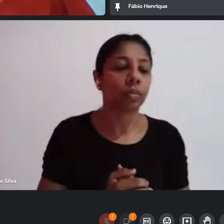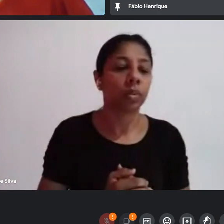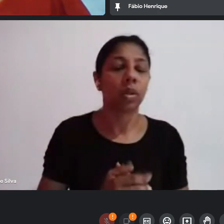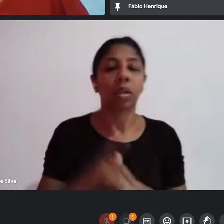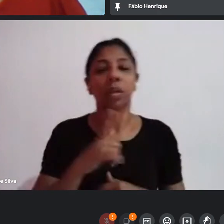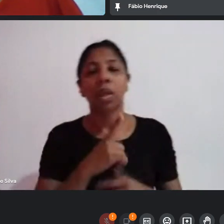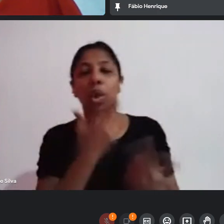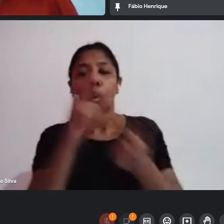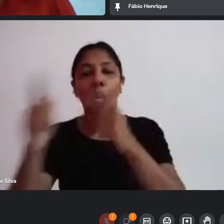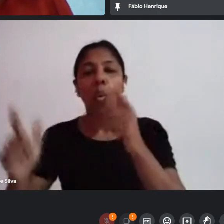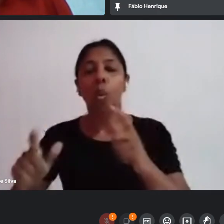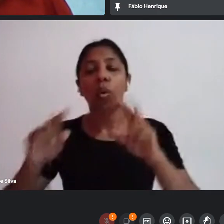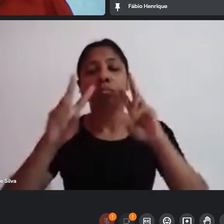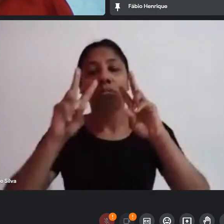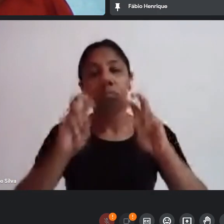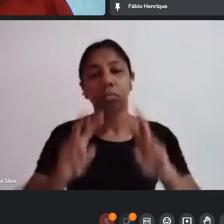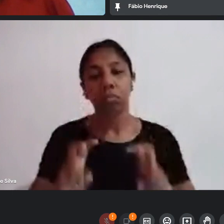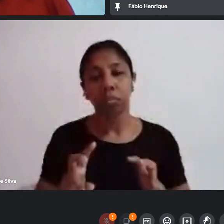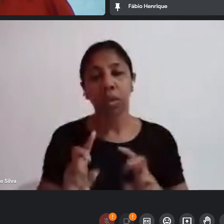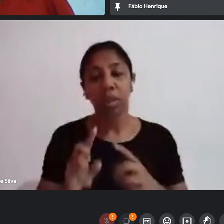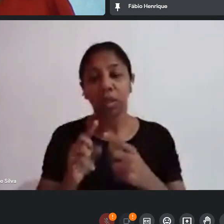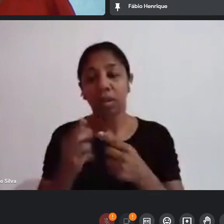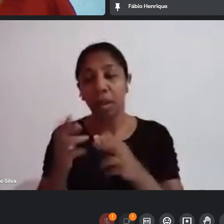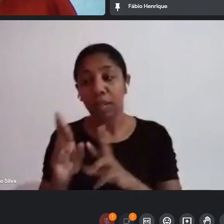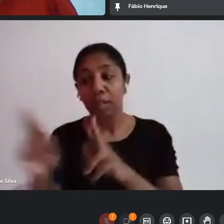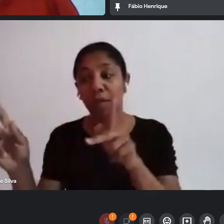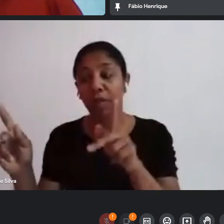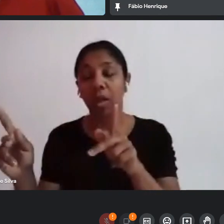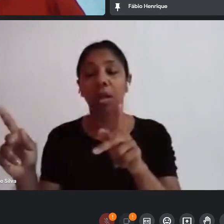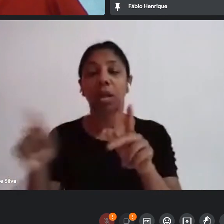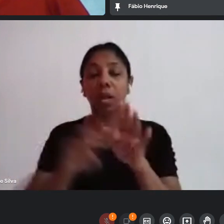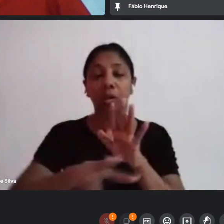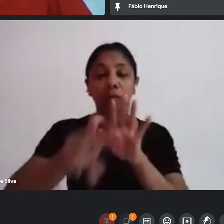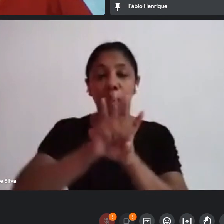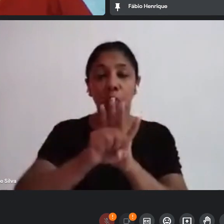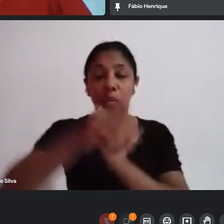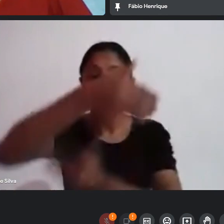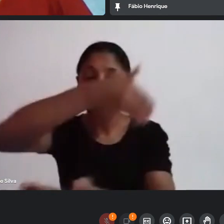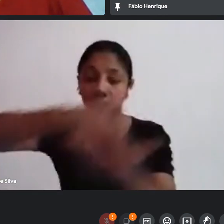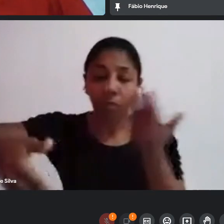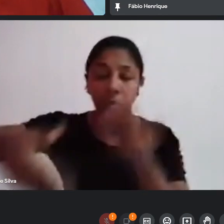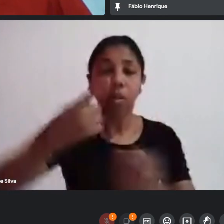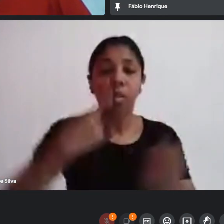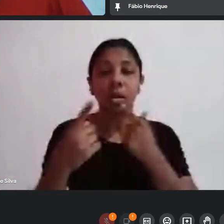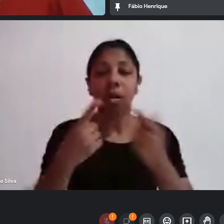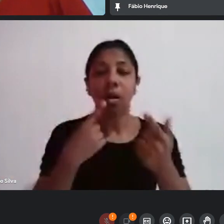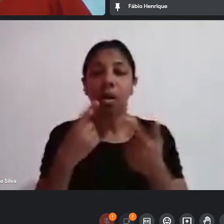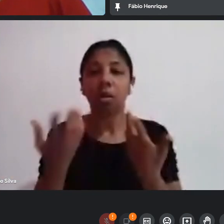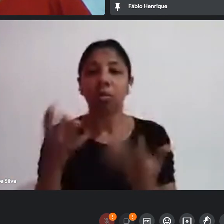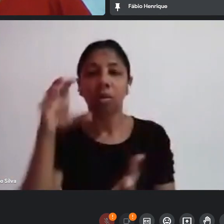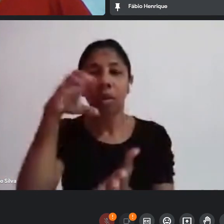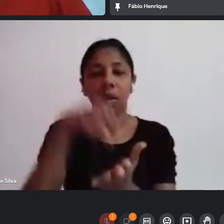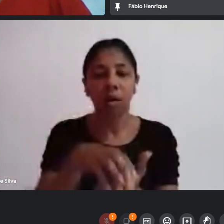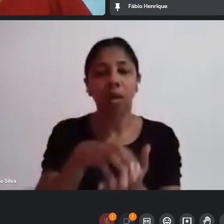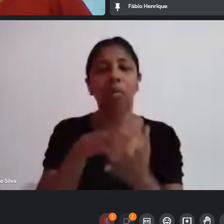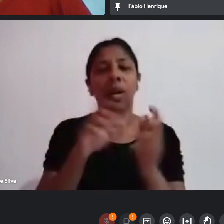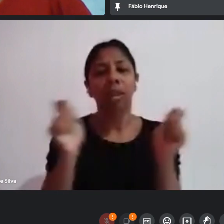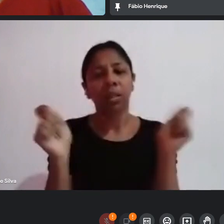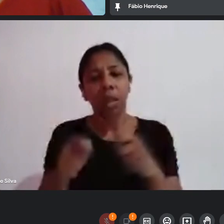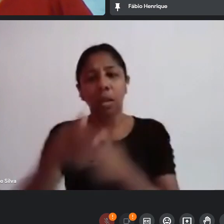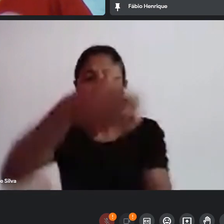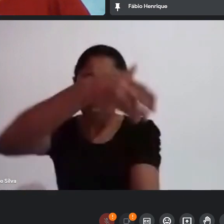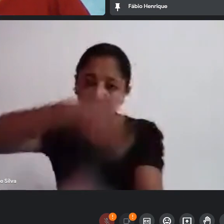que não sejam audiovisual dialogam com audiovisual então esse movimento que essa Câmara Historial do Carnaval foi dialogar com audiovisual sim